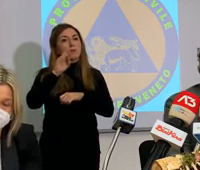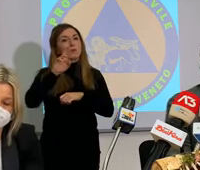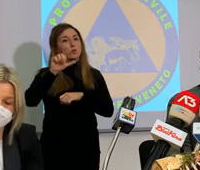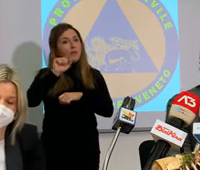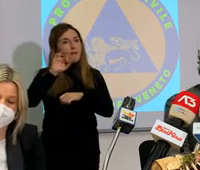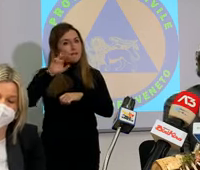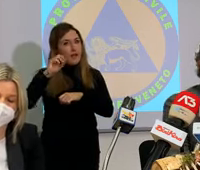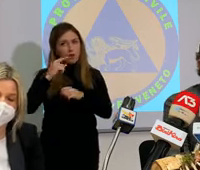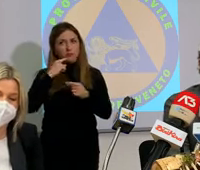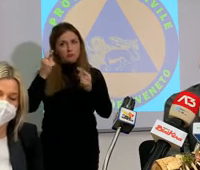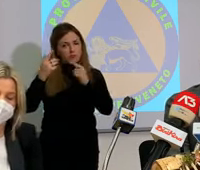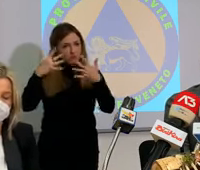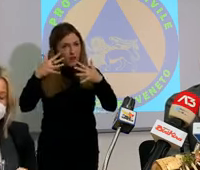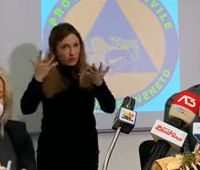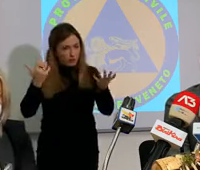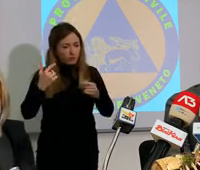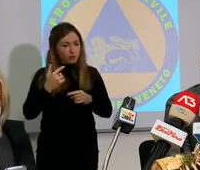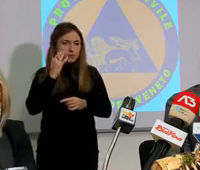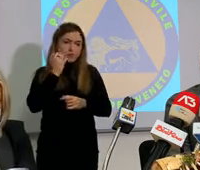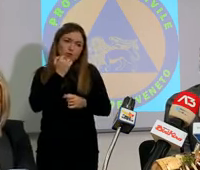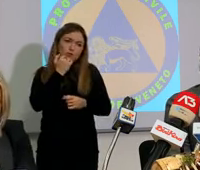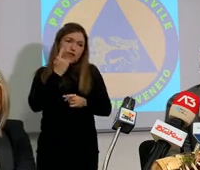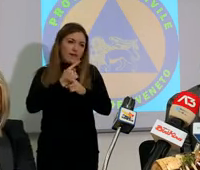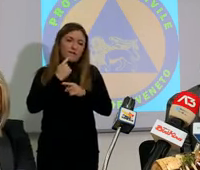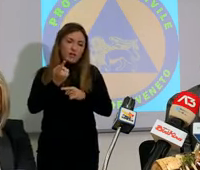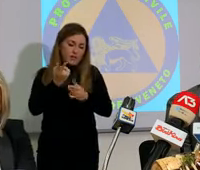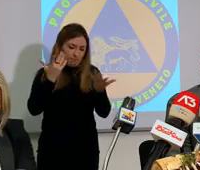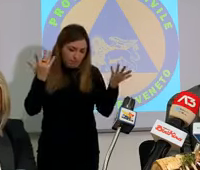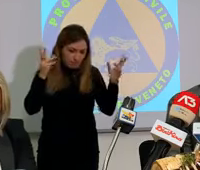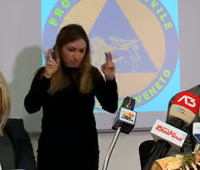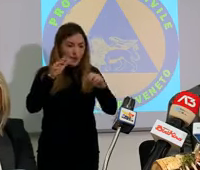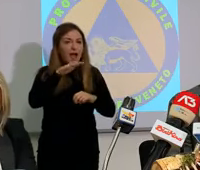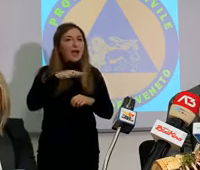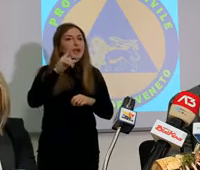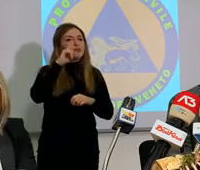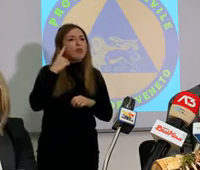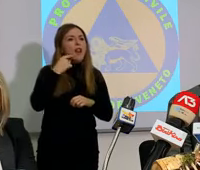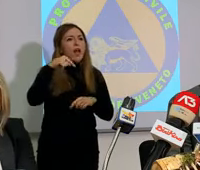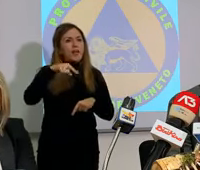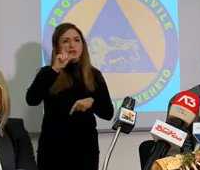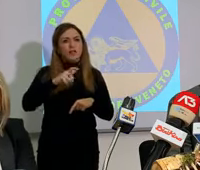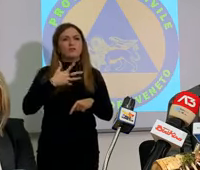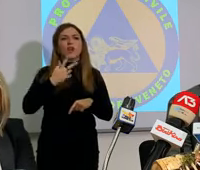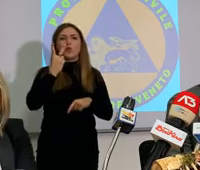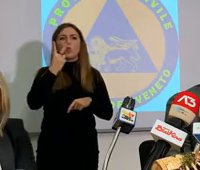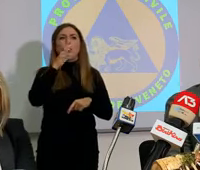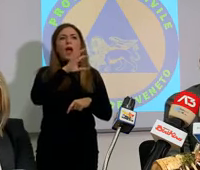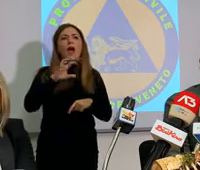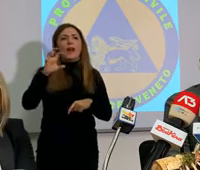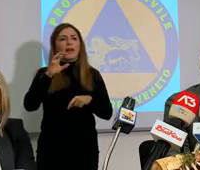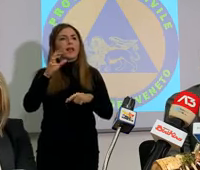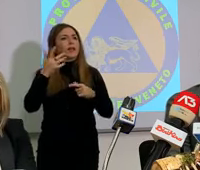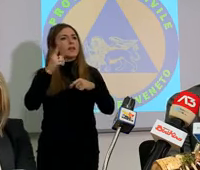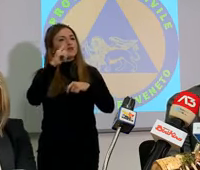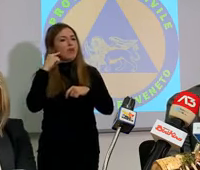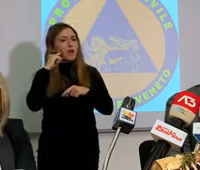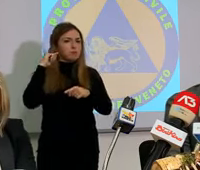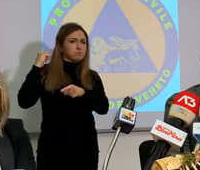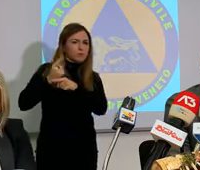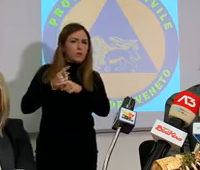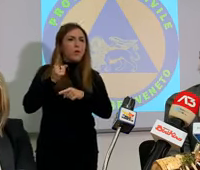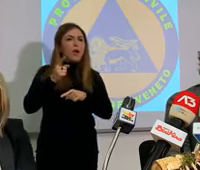perdonatemi ma ve lo devo dire sta storia dell'area gialla no se in due regioni d'italia se non sbaglio che sempre stato in giallo noi e il